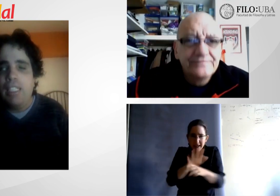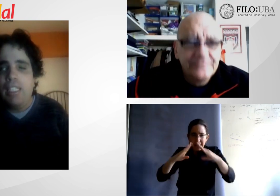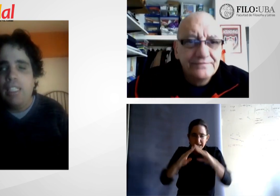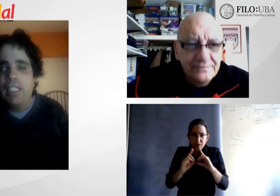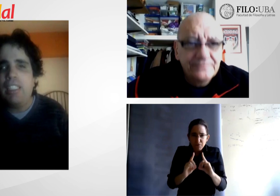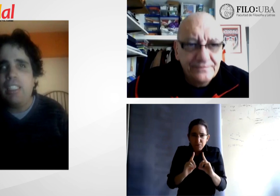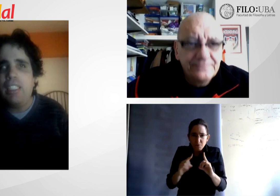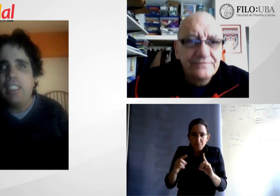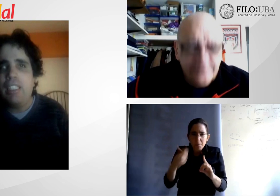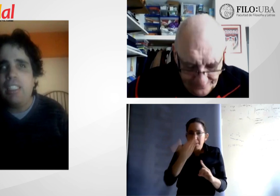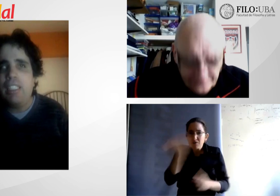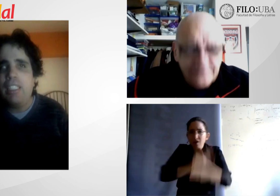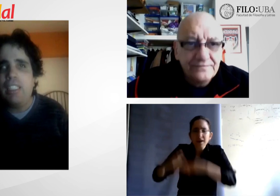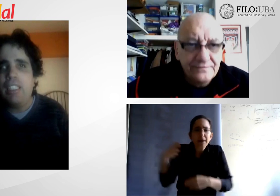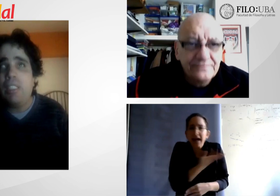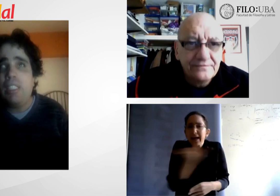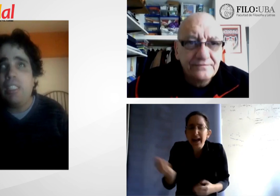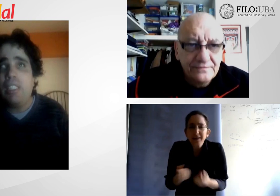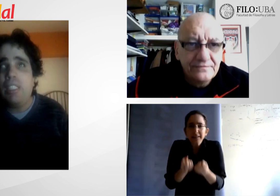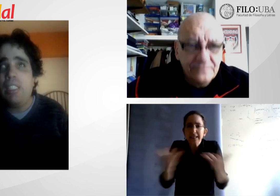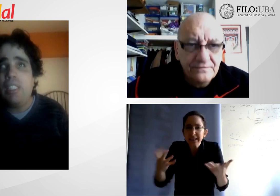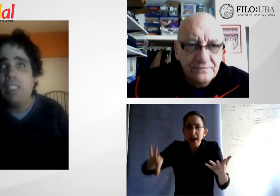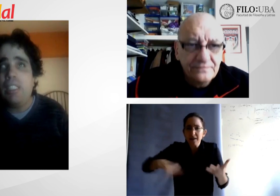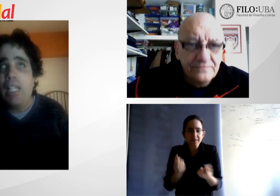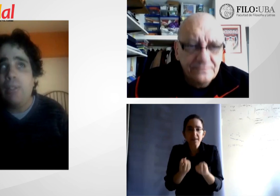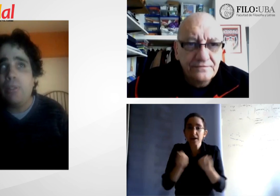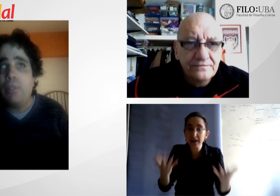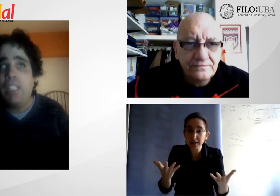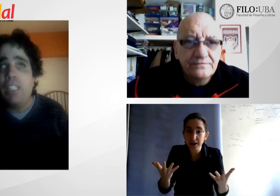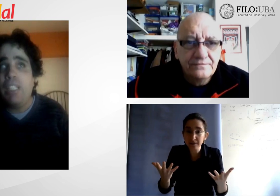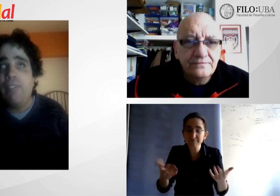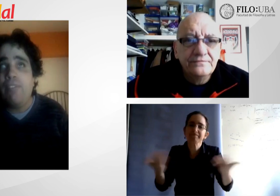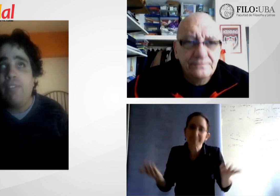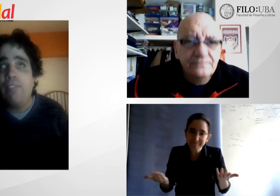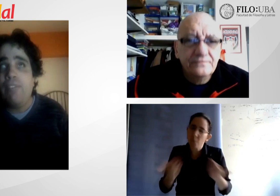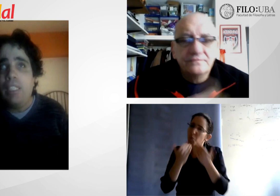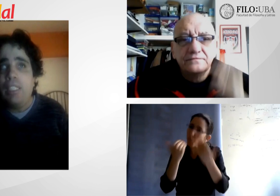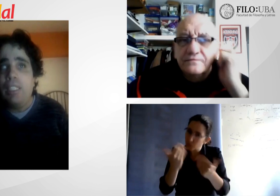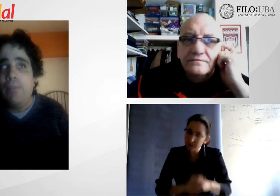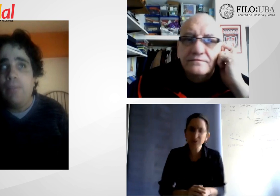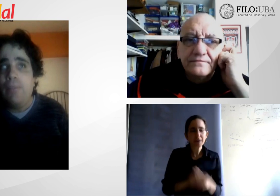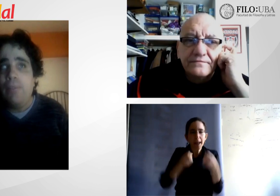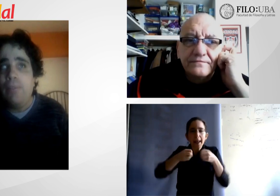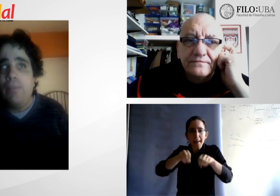Y para empezar, queremos que nos cuentes algo sobre Assam.